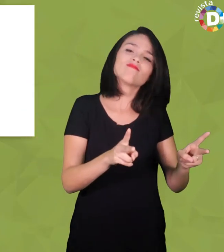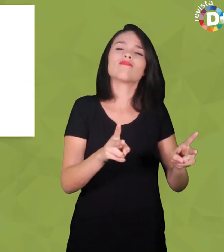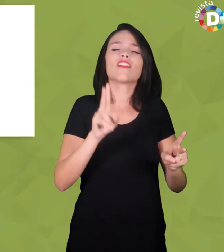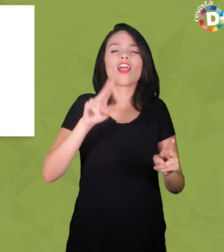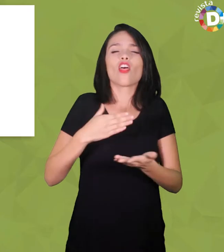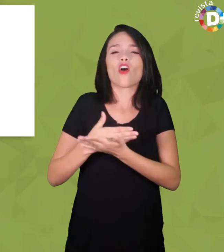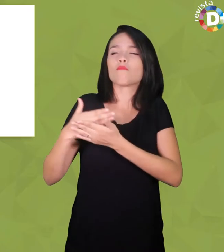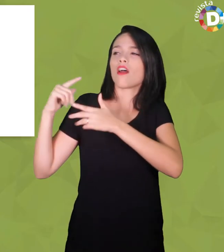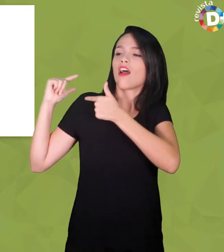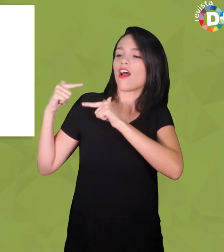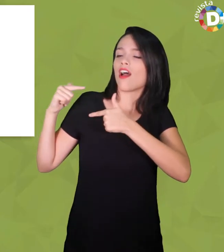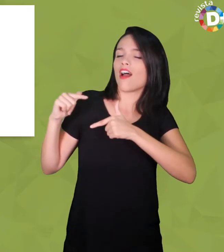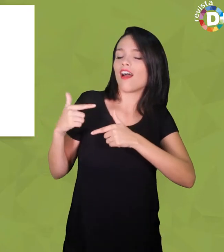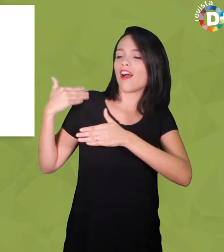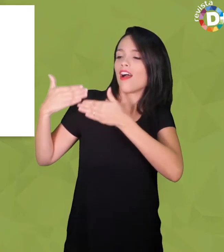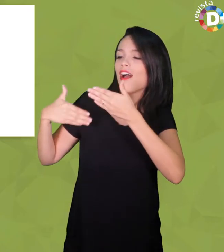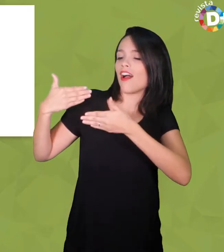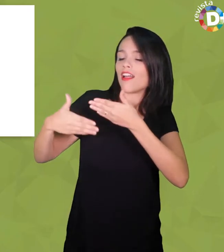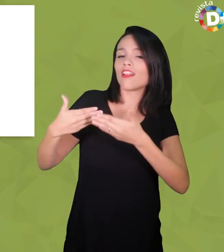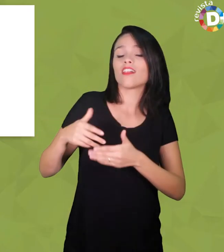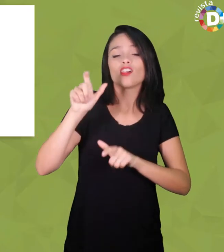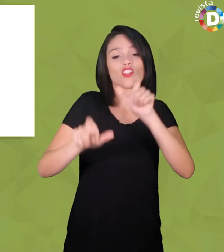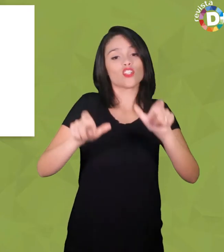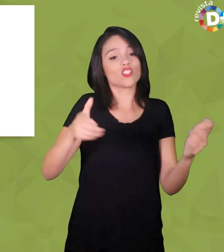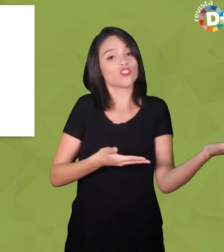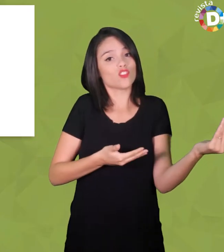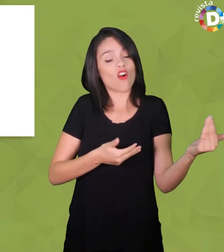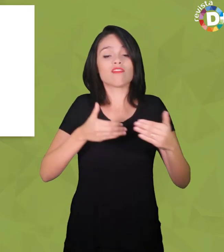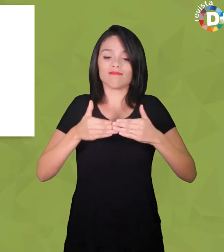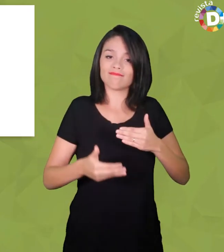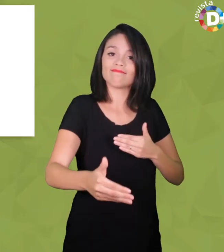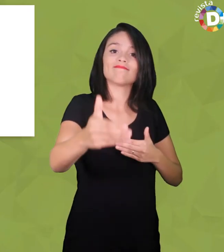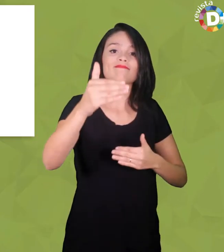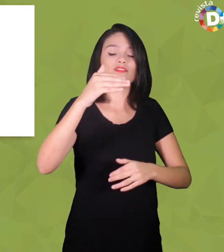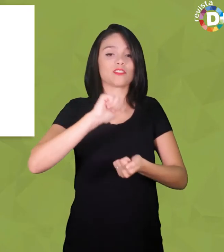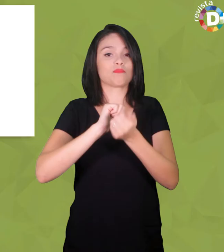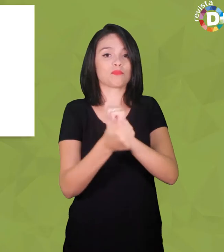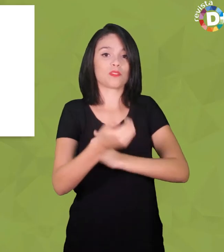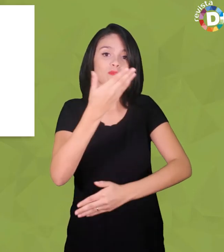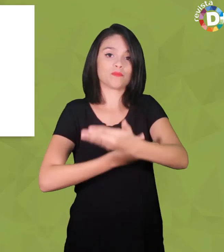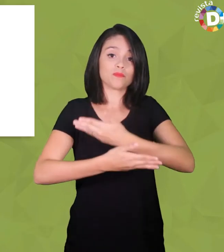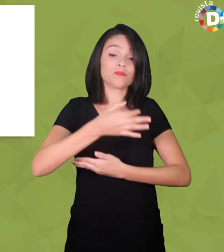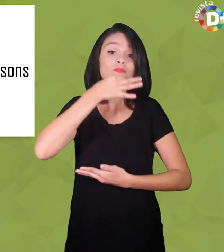estágio de jovens no esporte paraolímpico disse andrew parsons